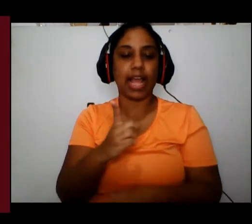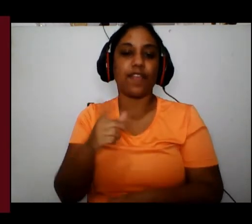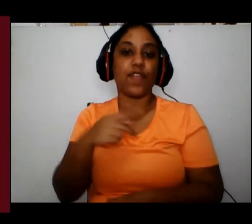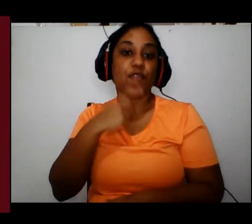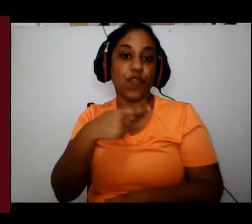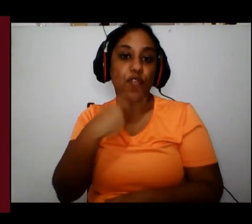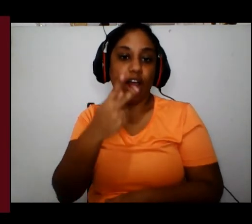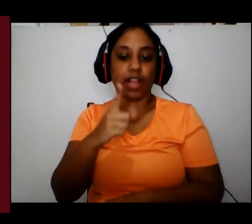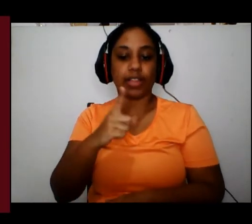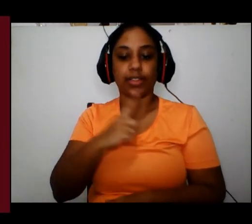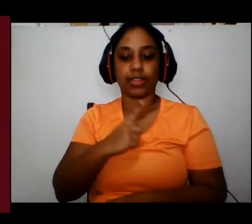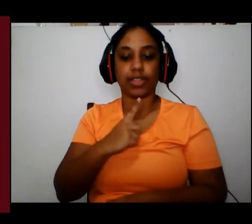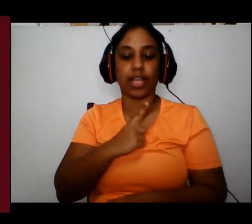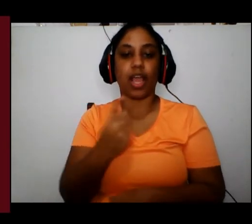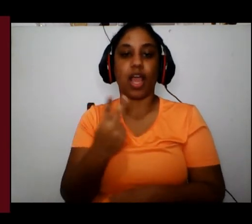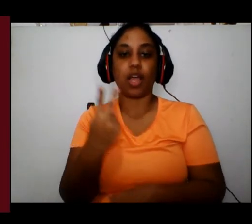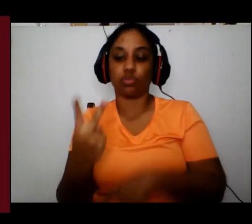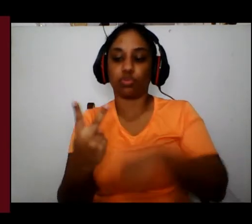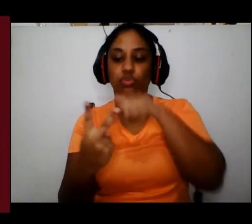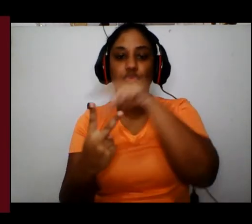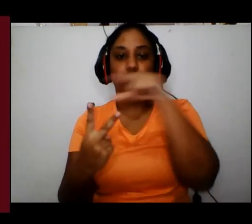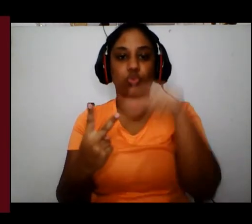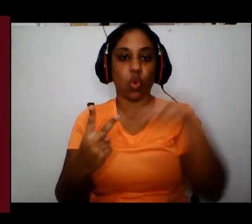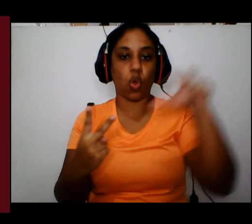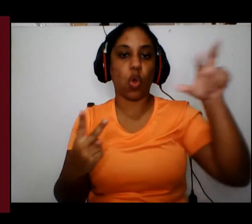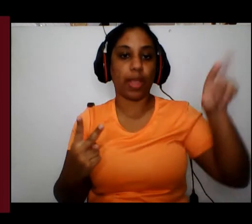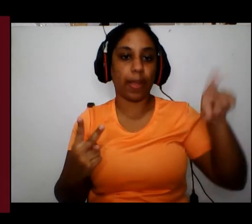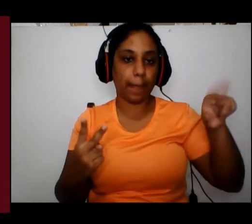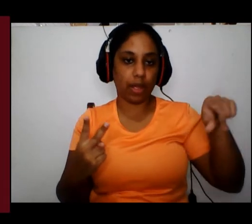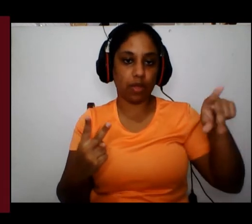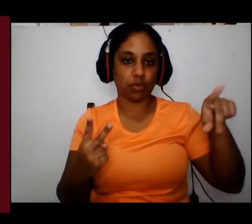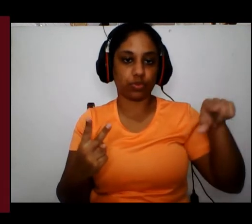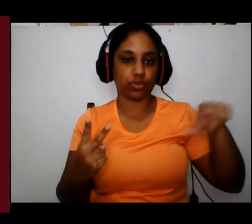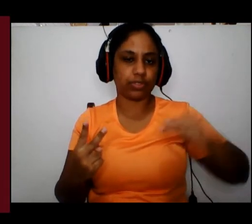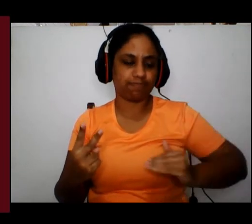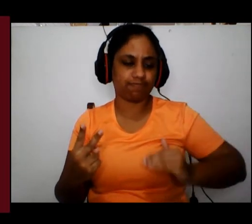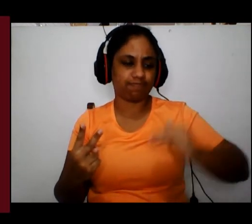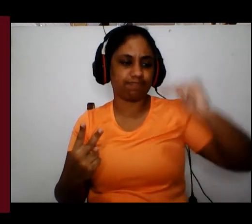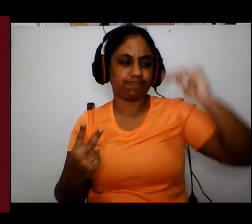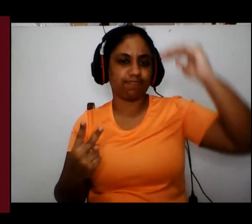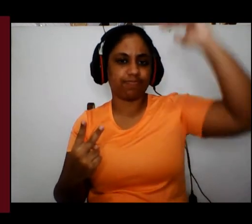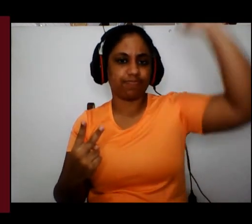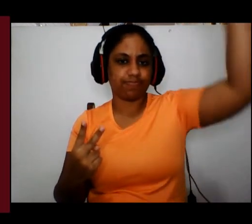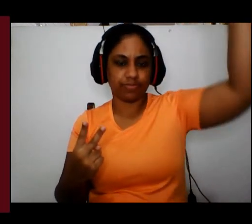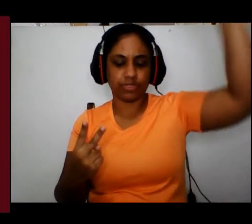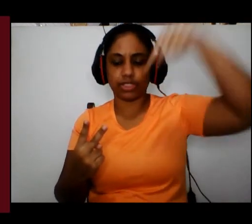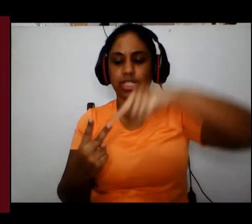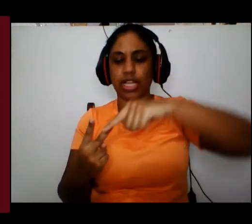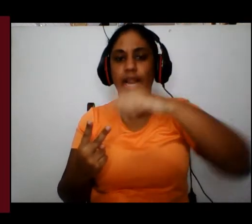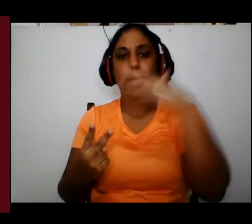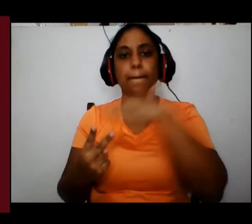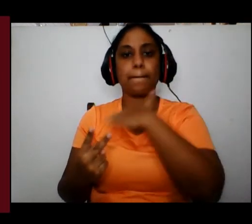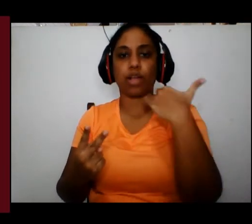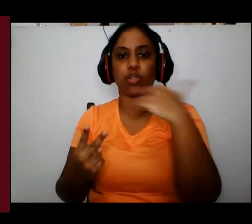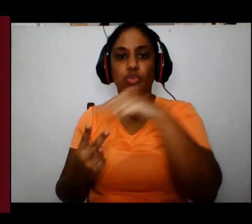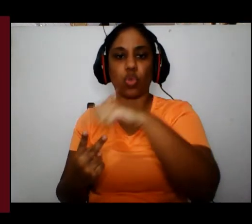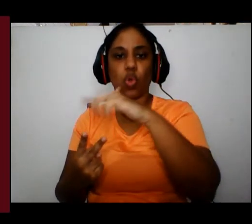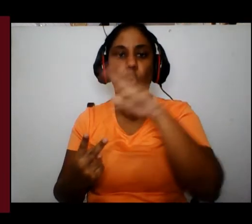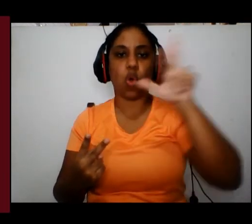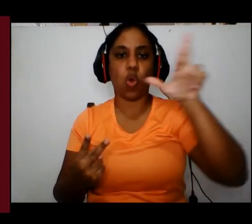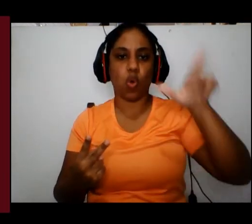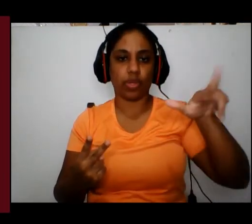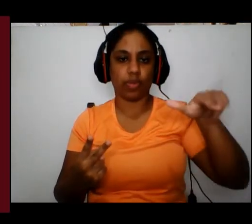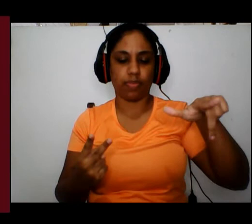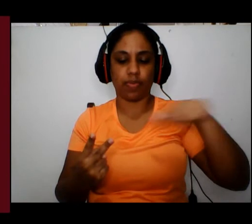Remo, foram criados por uma loba, cresceram e já na idade adulta, Rômulo matou Remo, seu irmão, e algum